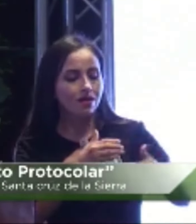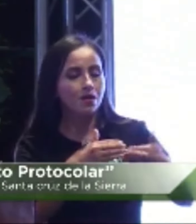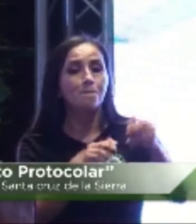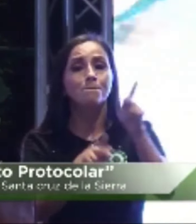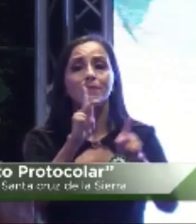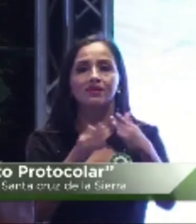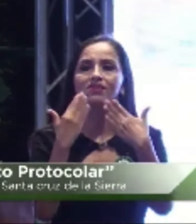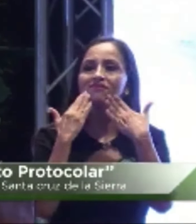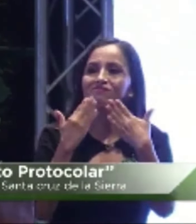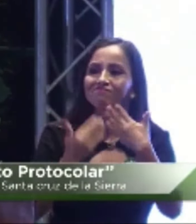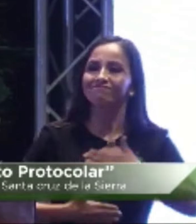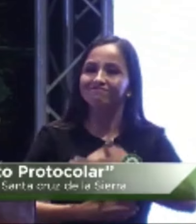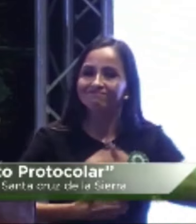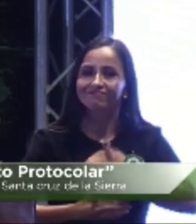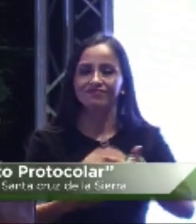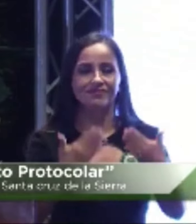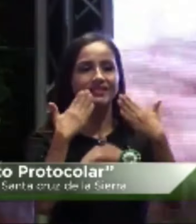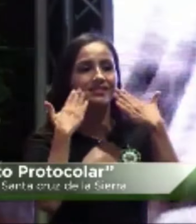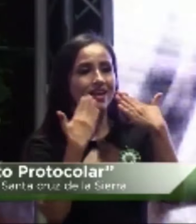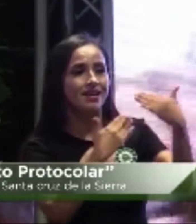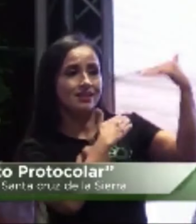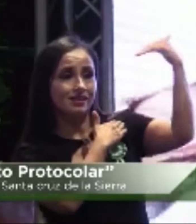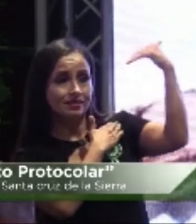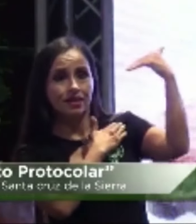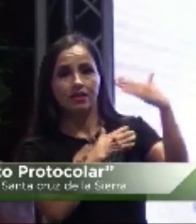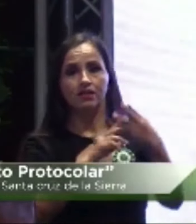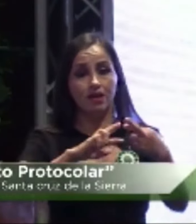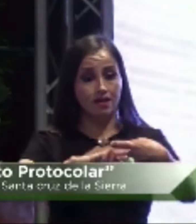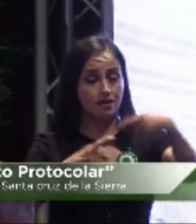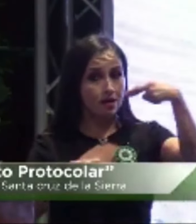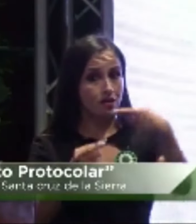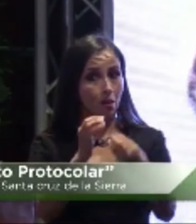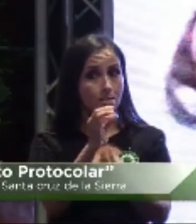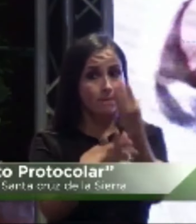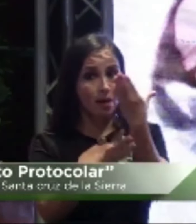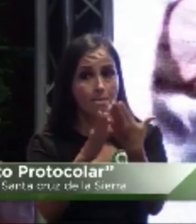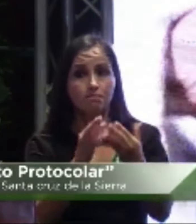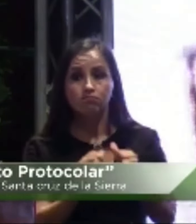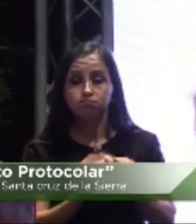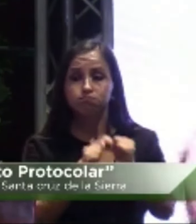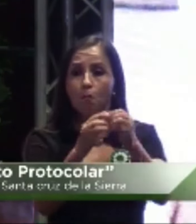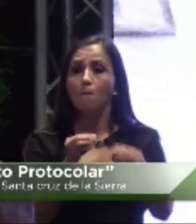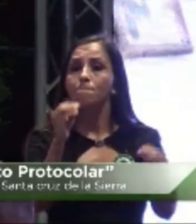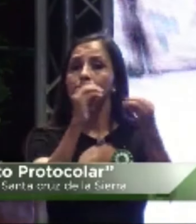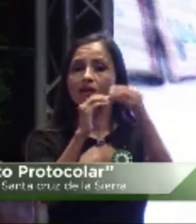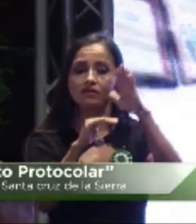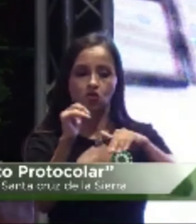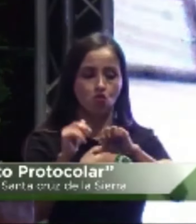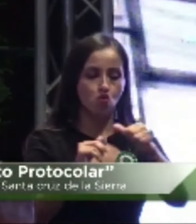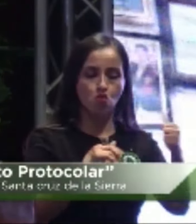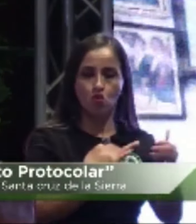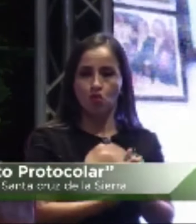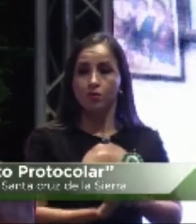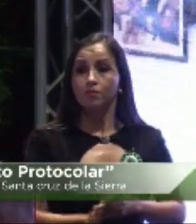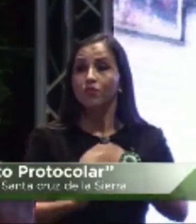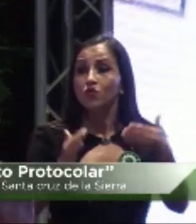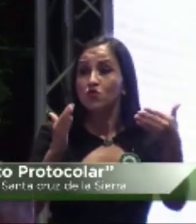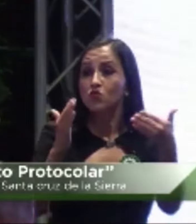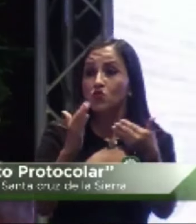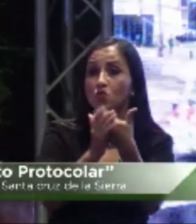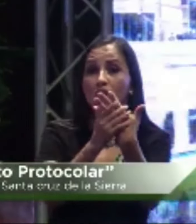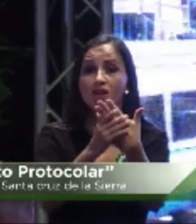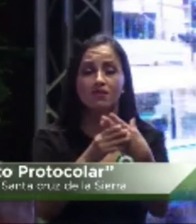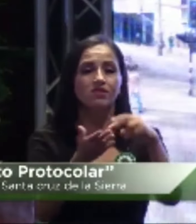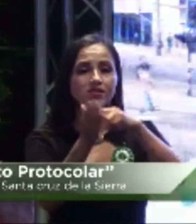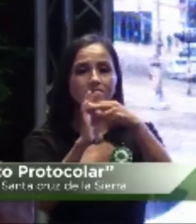gente, ya que Santa Cruz es la región que más crece en el país. Y como tal, no únicamente es la nueva gran